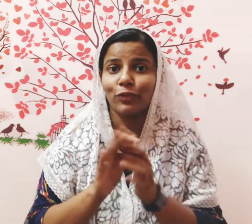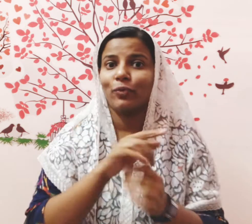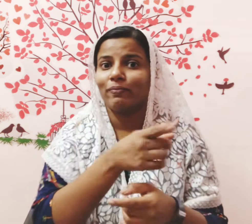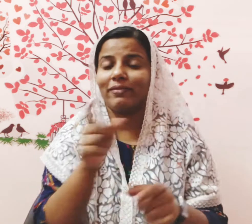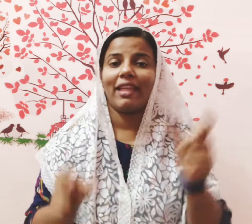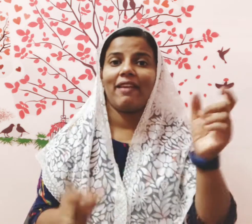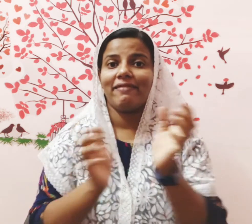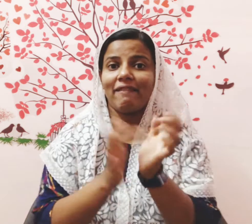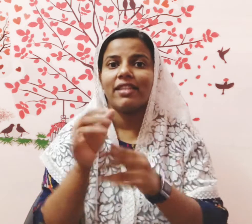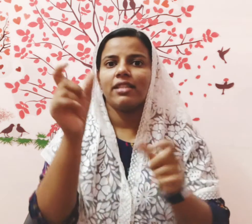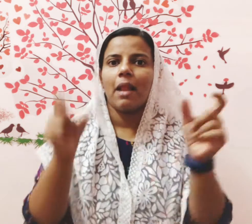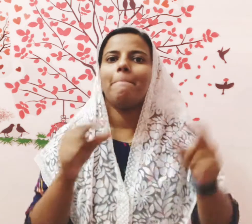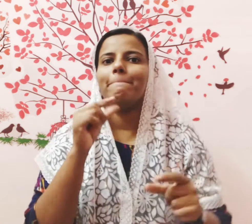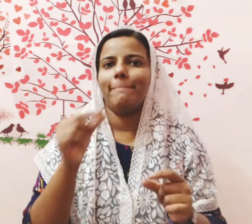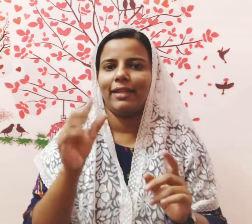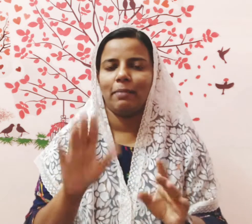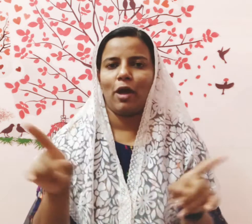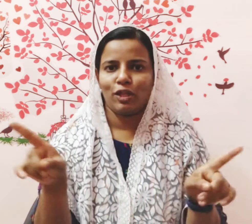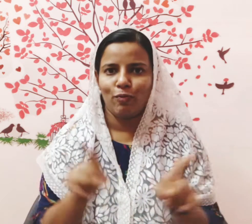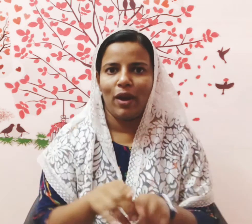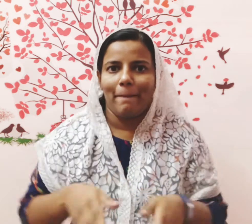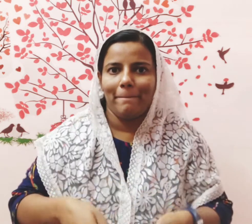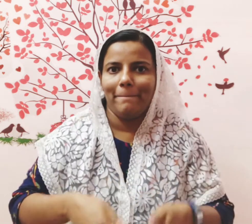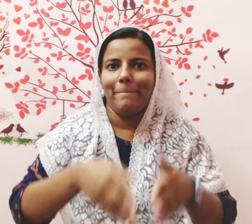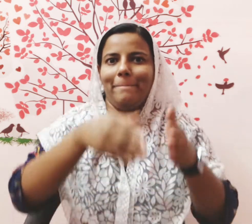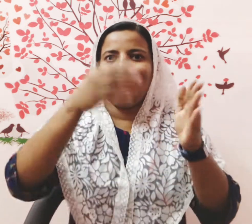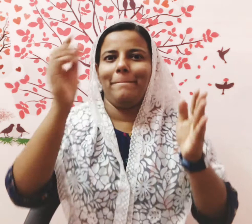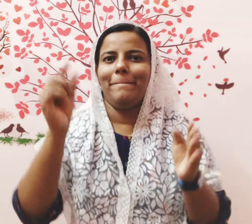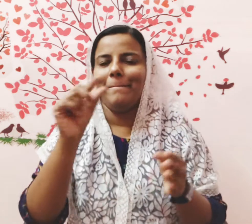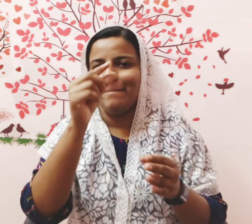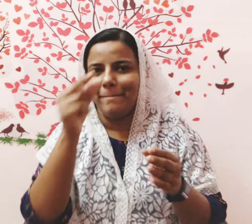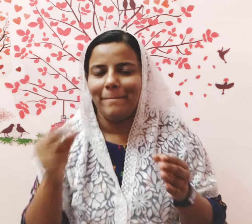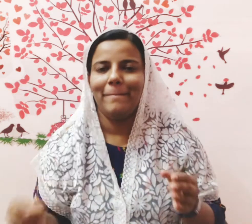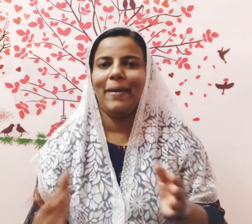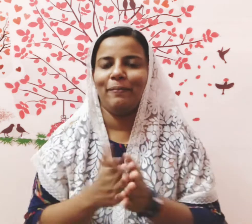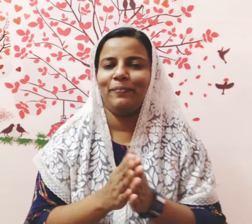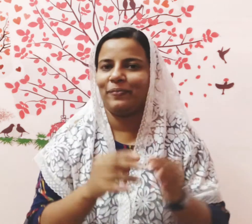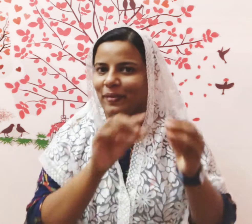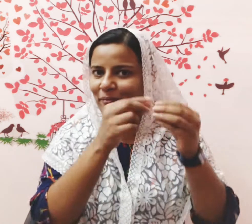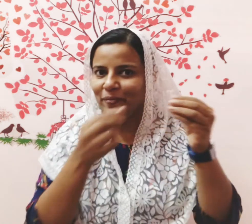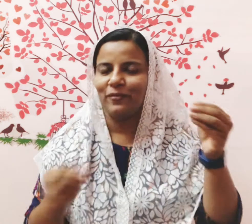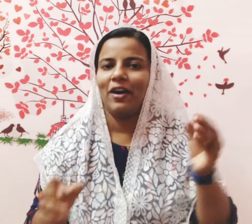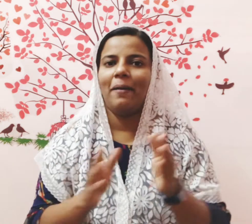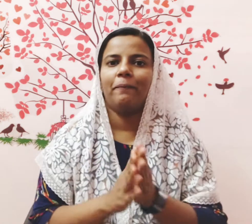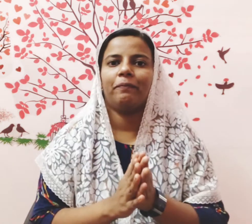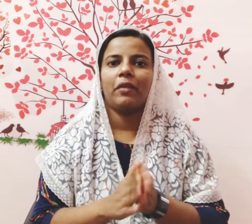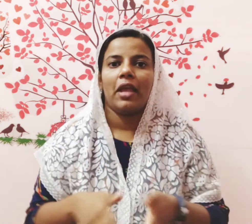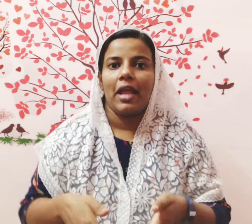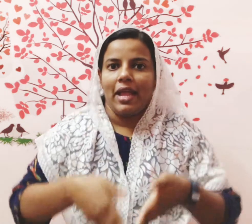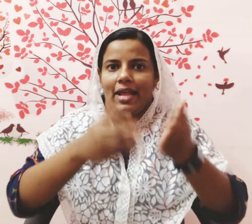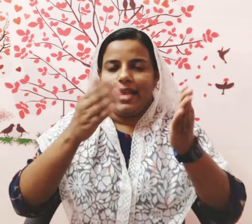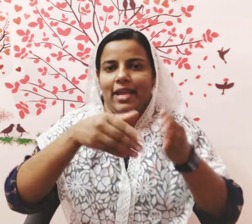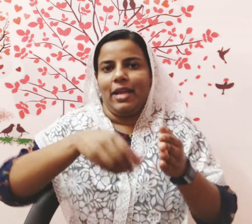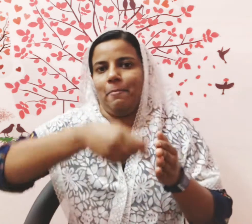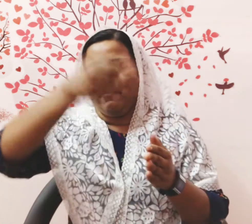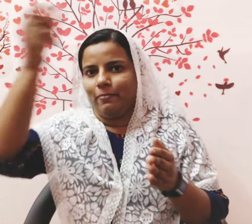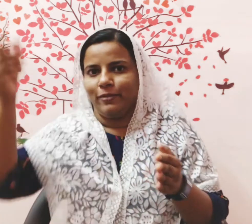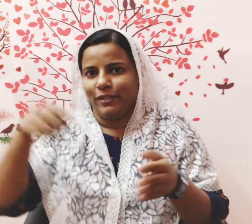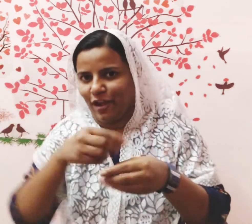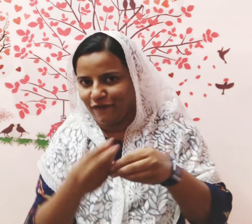നോക്കി, ഈ മുന്തിരിവള്ളി ഇവിടെ ബ്രാഞ്ചാണ്, ബ്രാഞ്ചുകളാണ് നമ്മൾ. അപ്പോൾ മെയിൻ സ്റ്റംപും ബ്രാഞ്ചും. അപ്പോൾ മെയിൻ